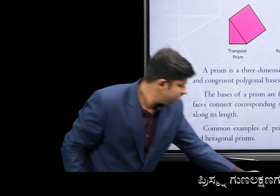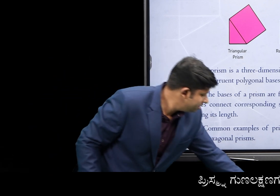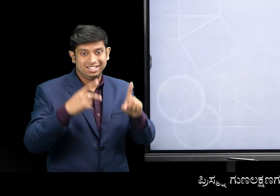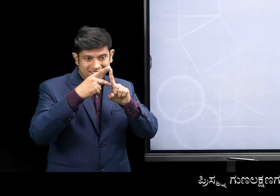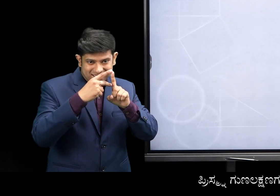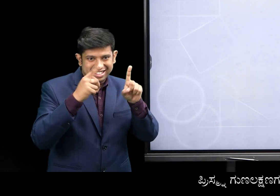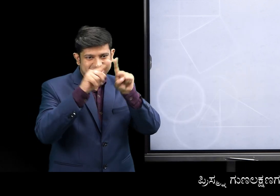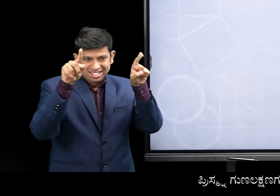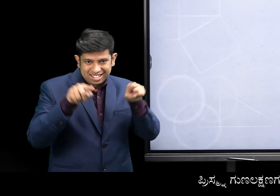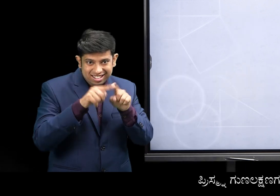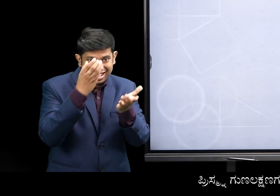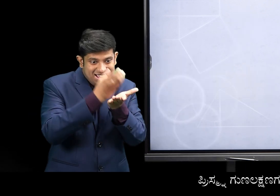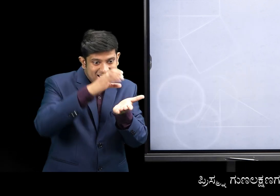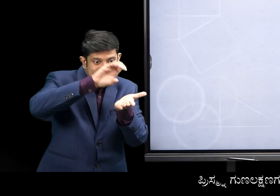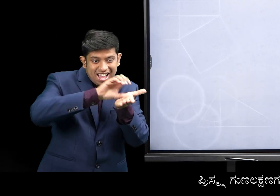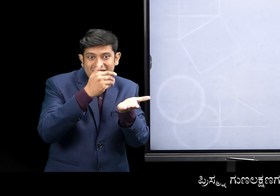ಪ್ರಿಸಂನ ಗುಣಲಕ್ಷಣಗಳು.